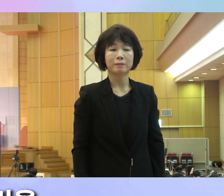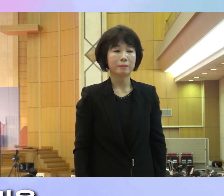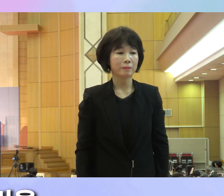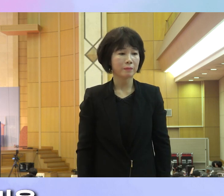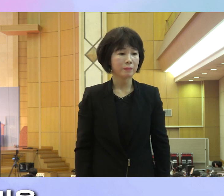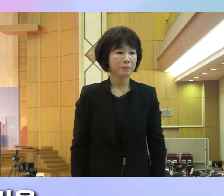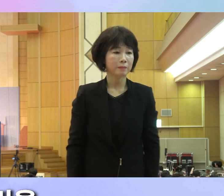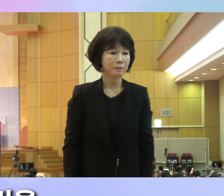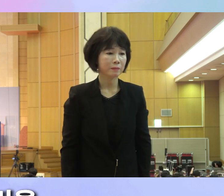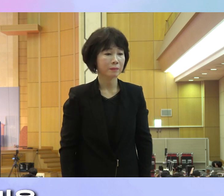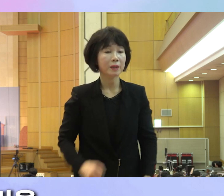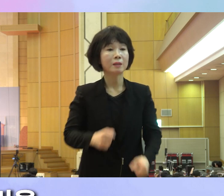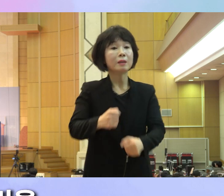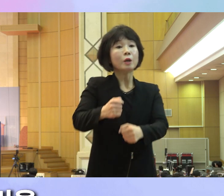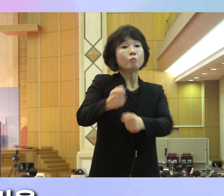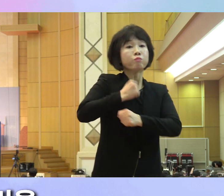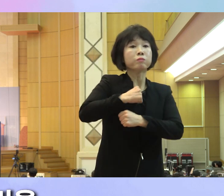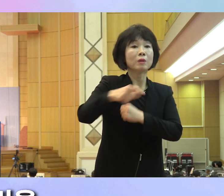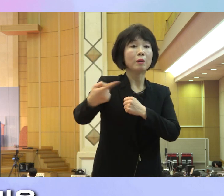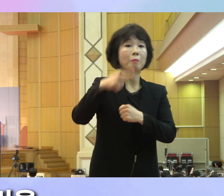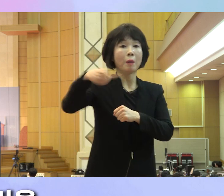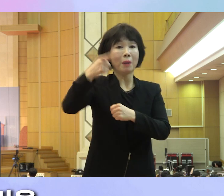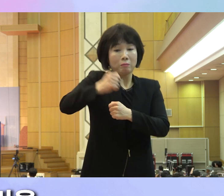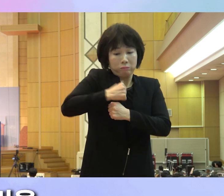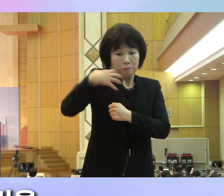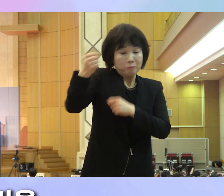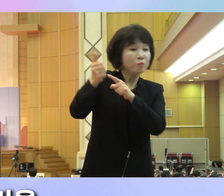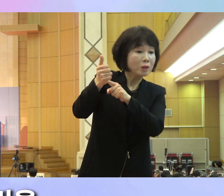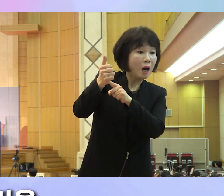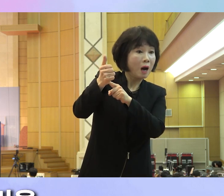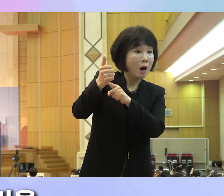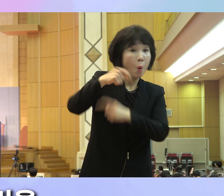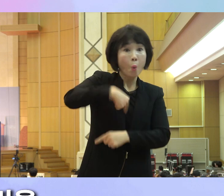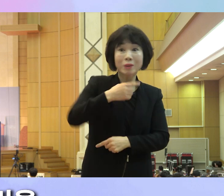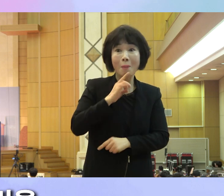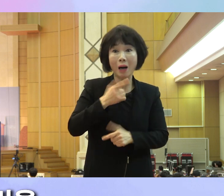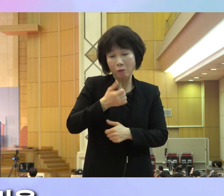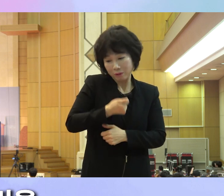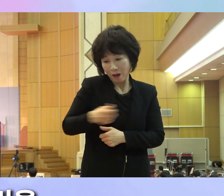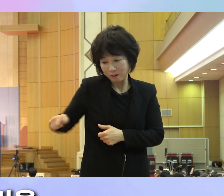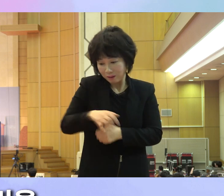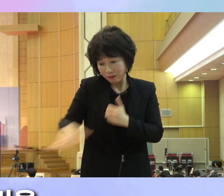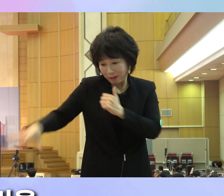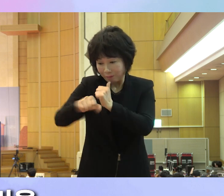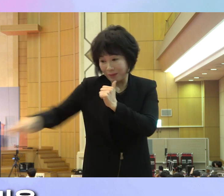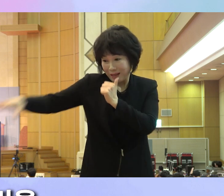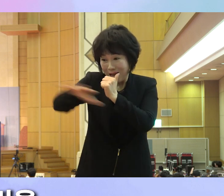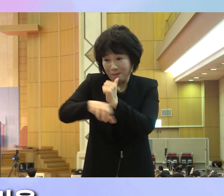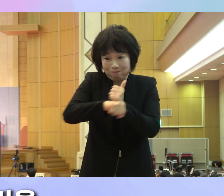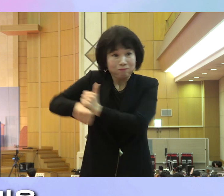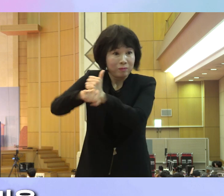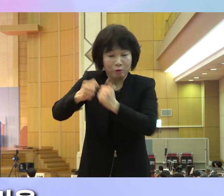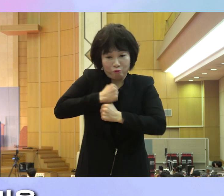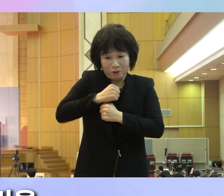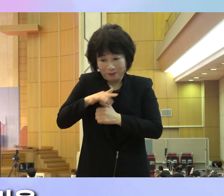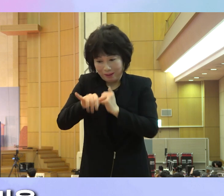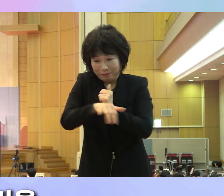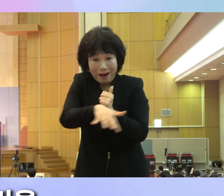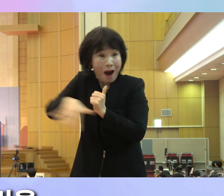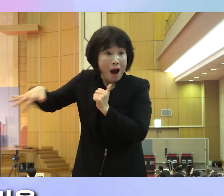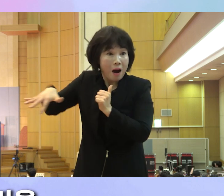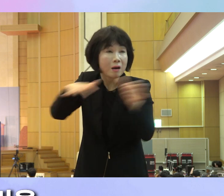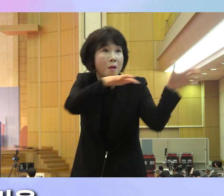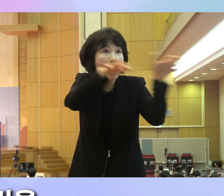백부장이 직접 보고 백부장 한 사람뿐만 아니라 거기에 함께 군사들이